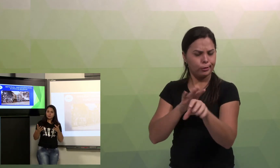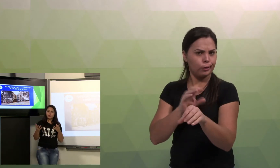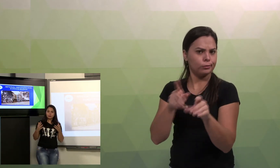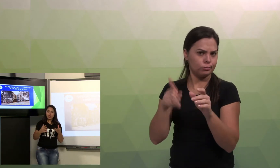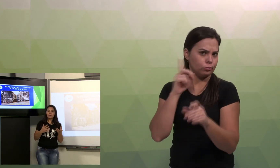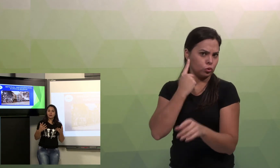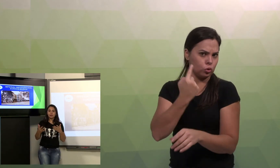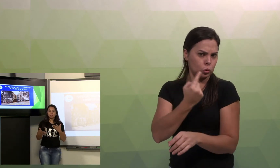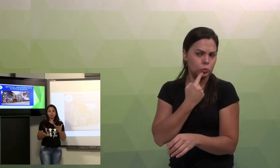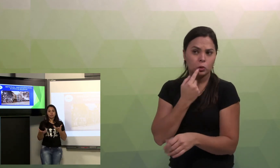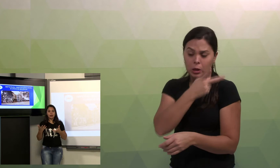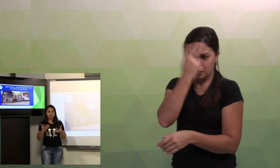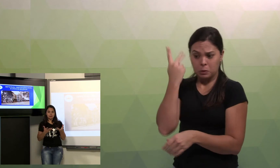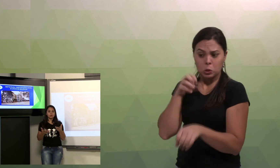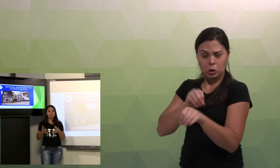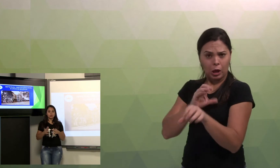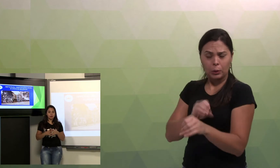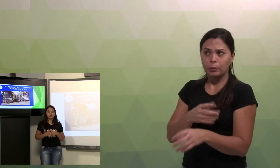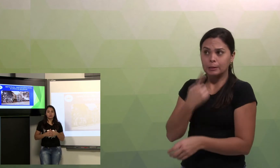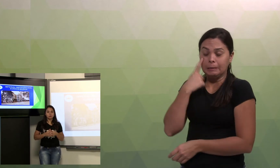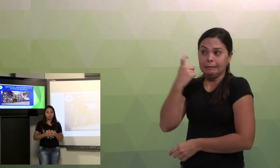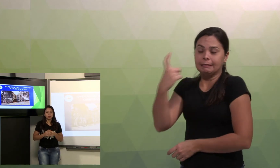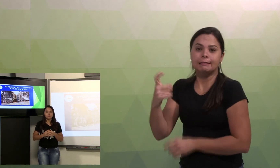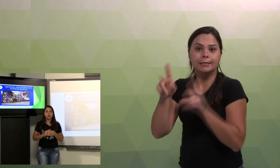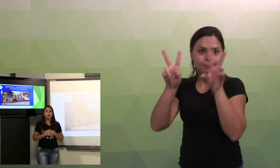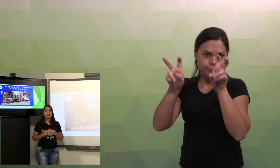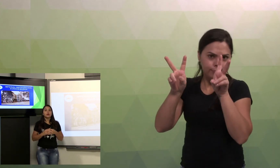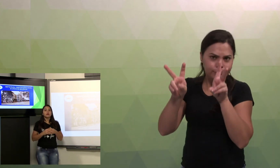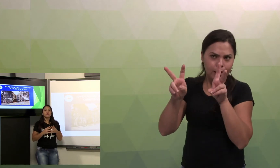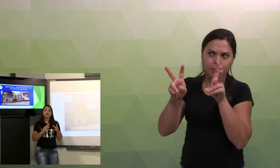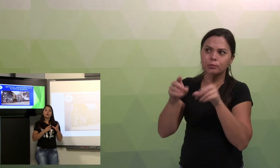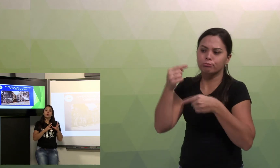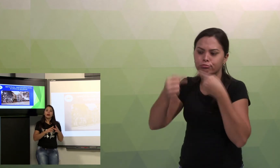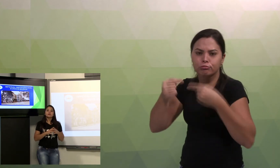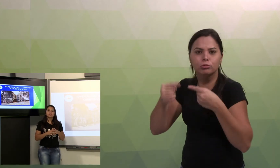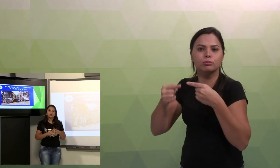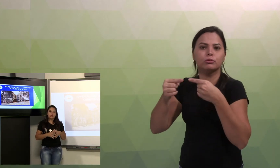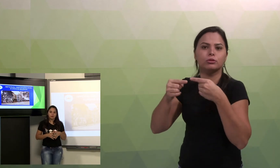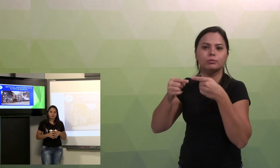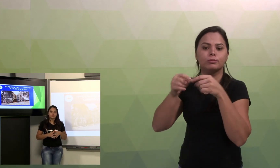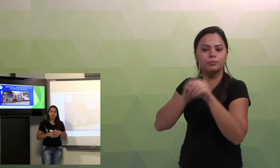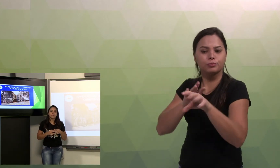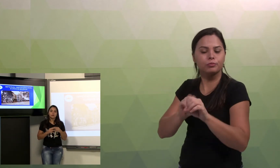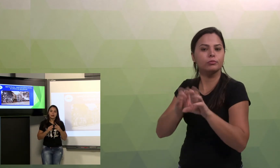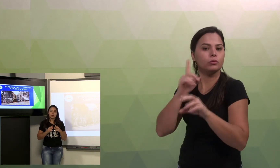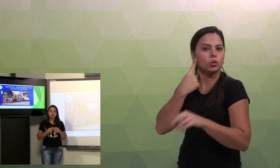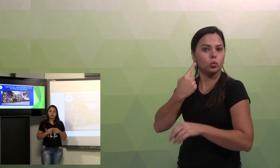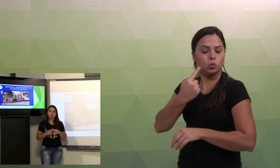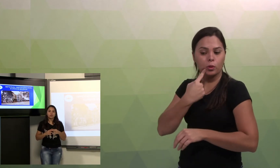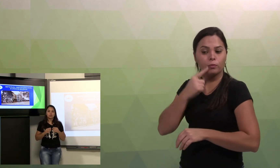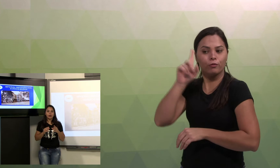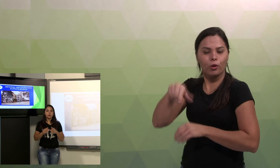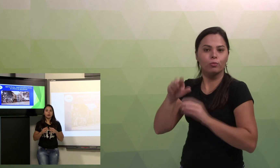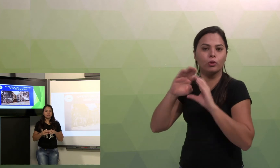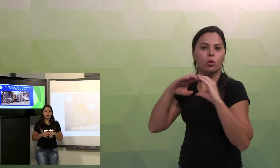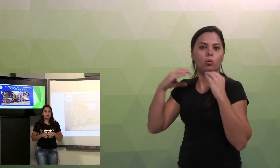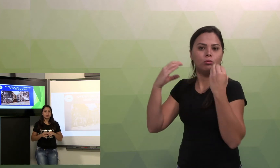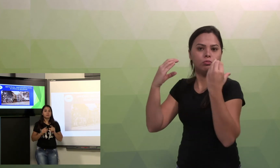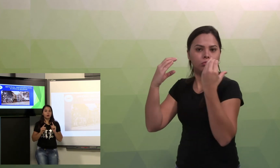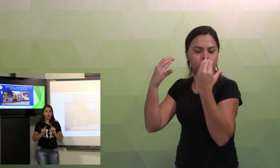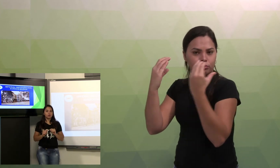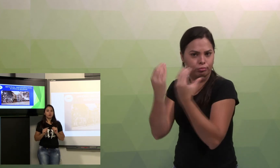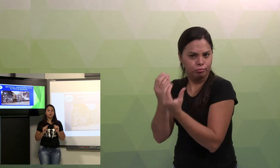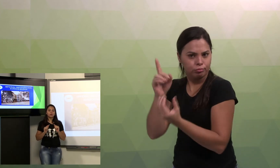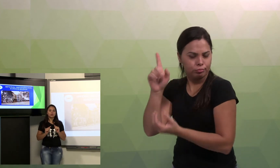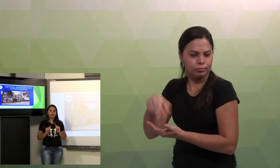tiveram interesse pelo tema e queriam discutir as questões da educação dos surdos. Foi o Congresso de Milão. Todos os educadores surdos estiveram